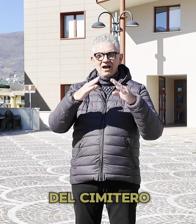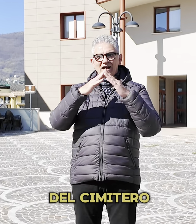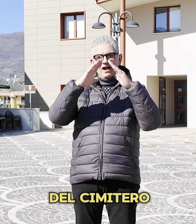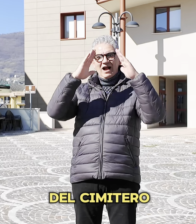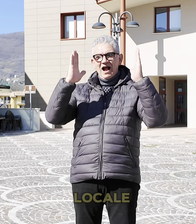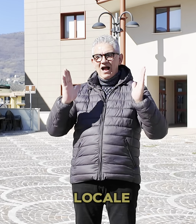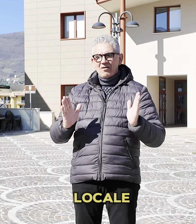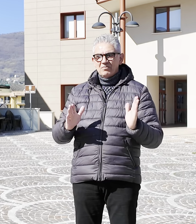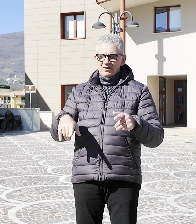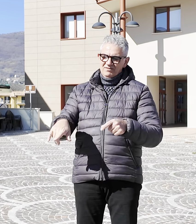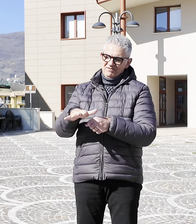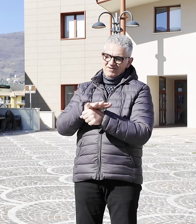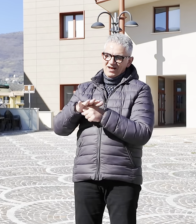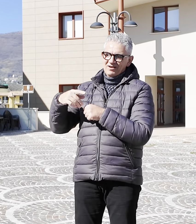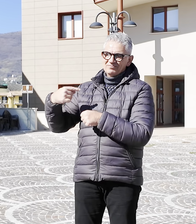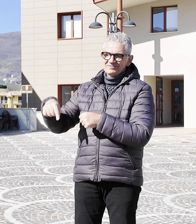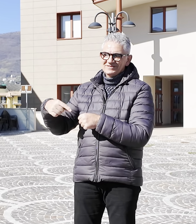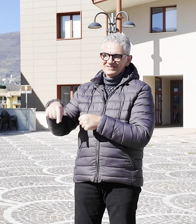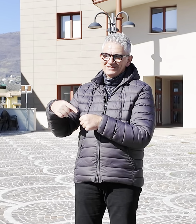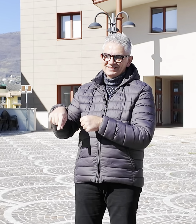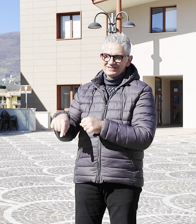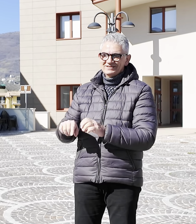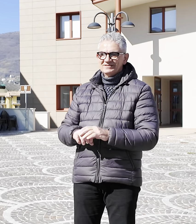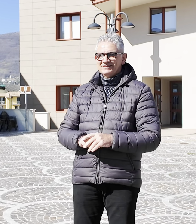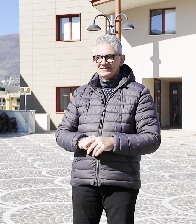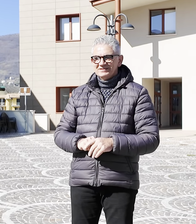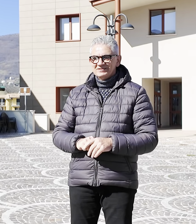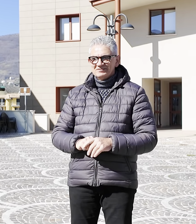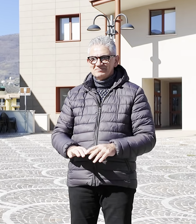del cimitero locale.